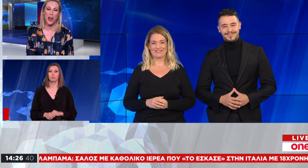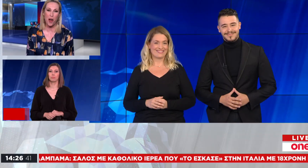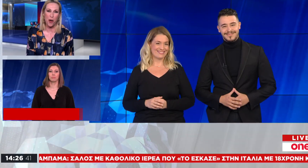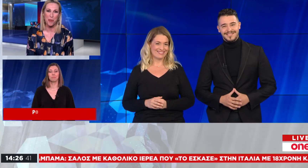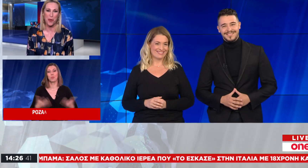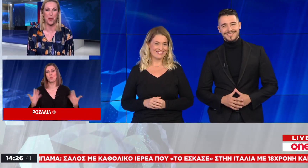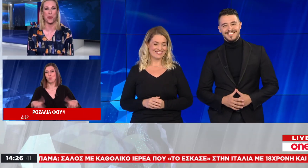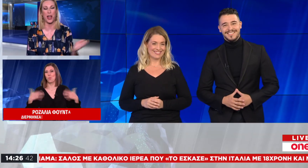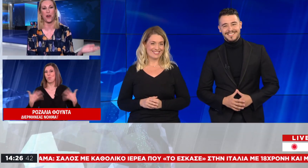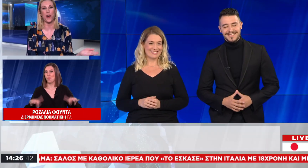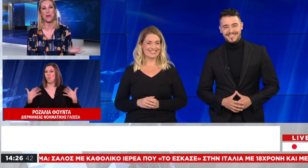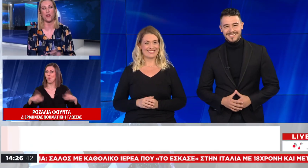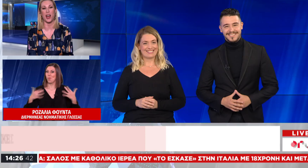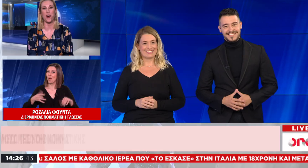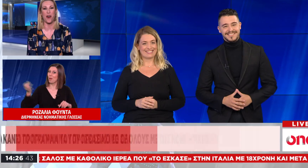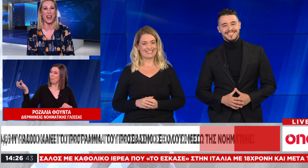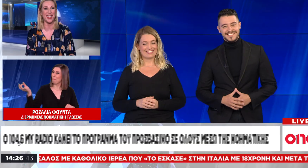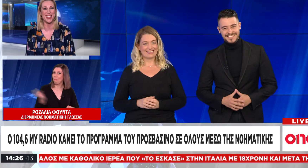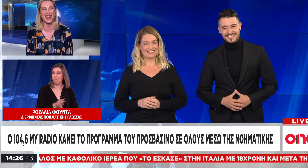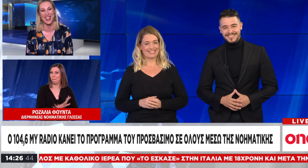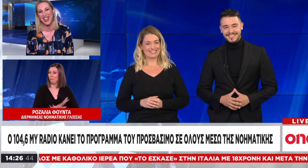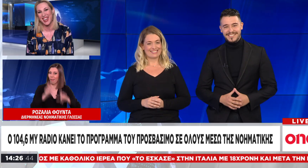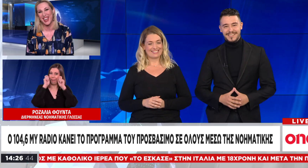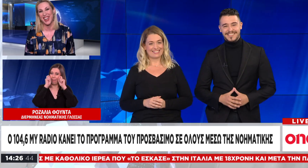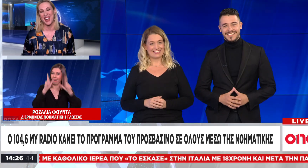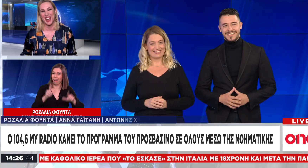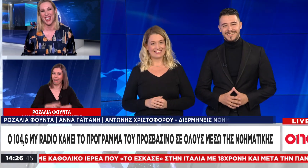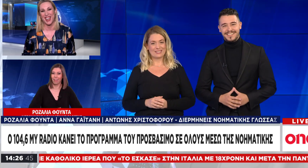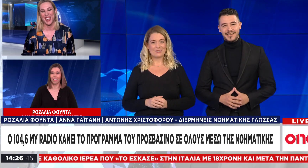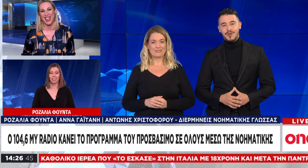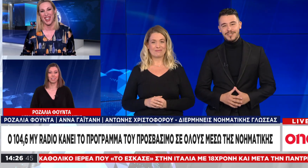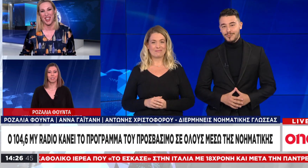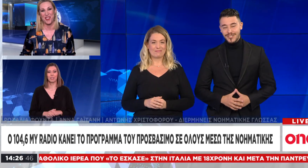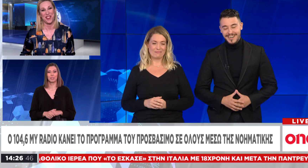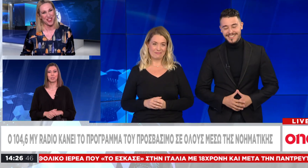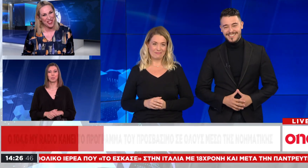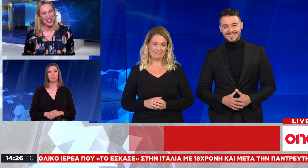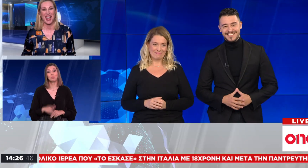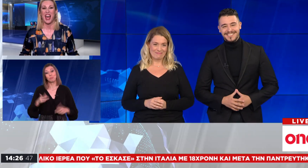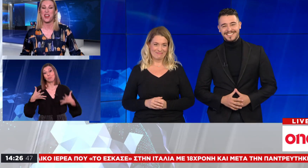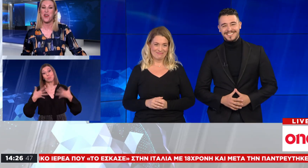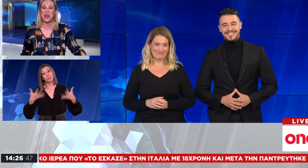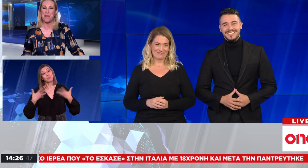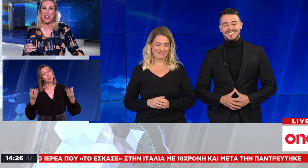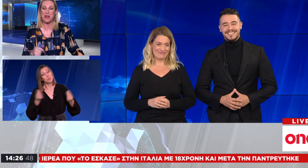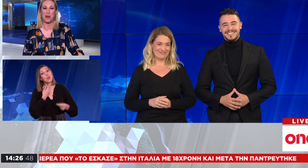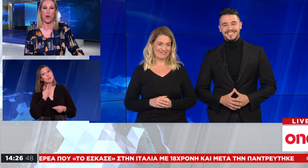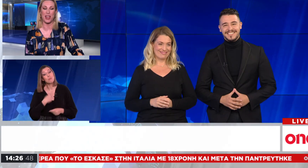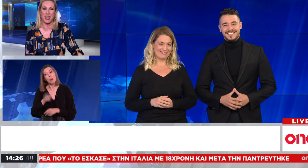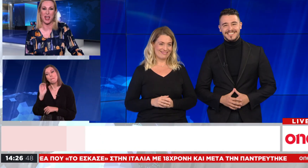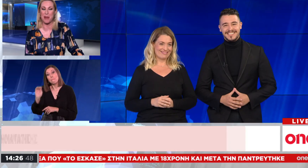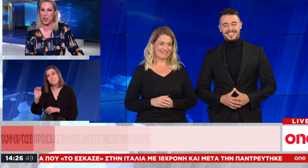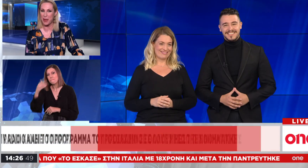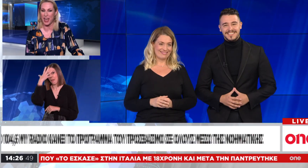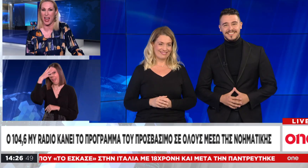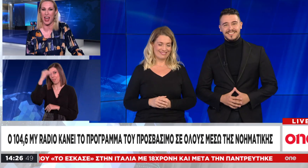φοβερό πρωτοποριακό εντυπωσιακό ε χαιρόμαστε που σας αρέσει αντώνη πες μας λοιπόν και